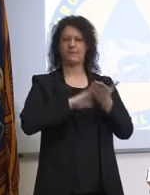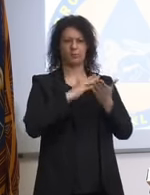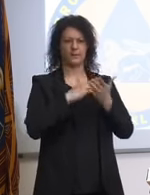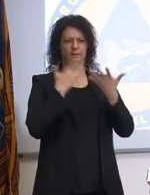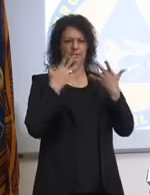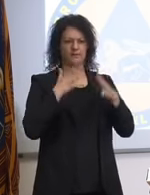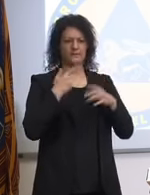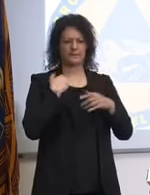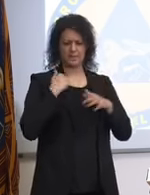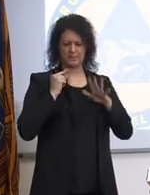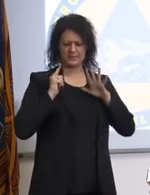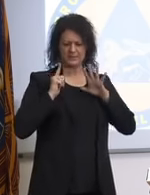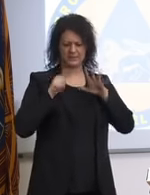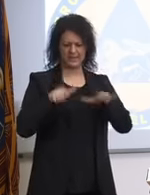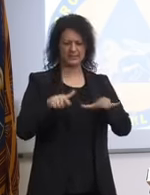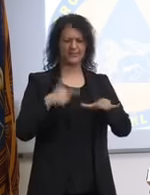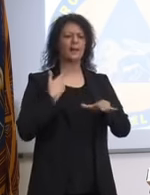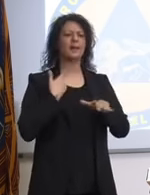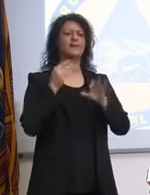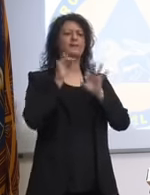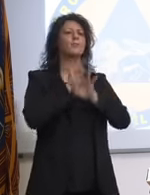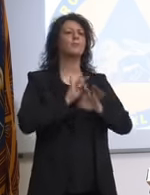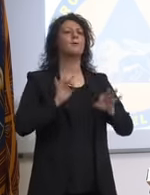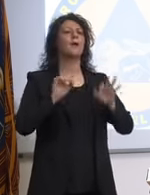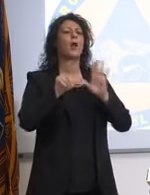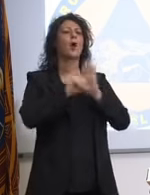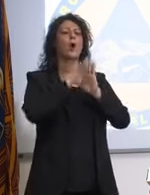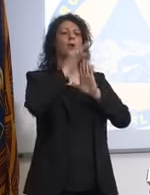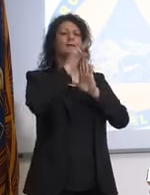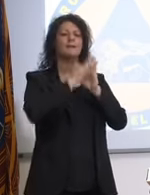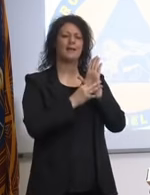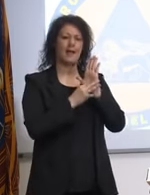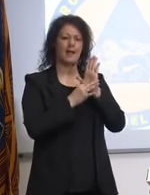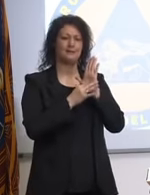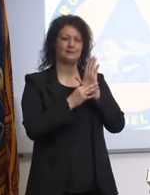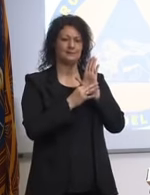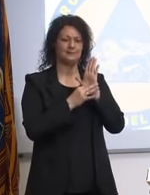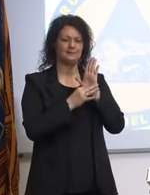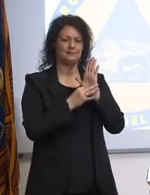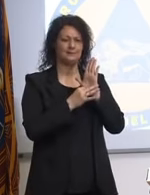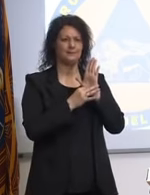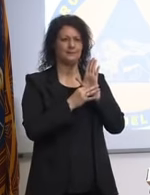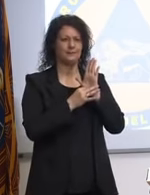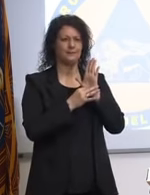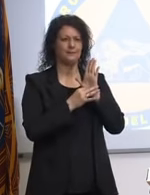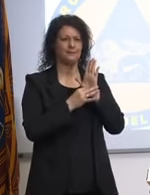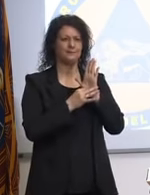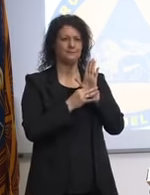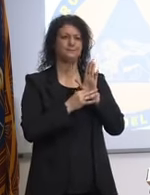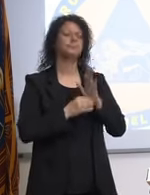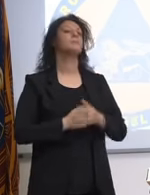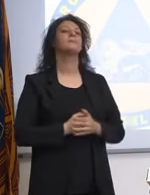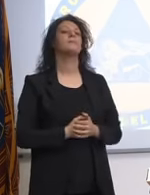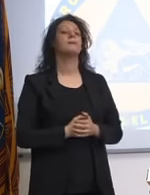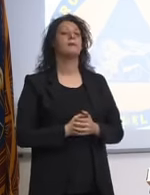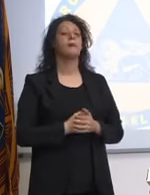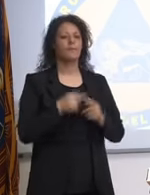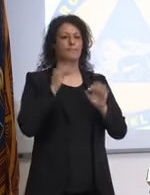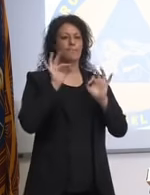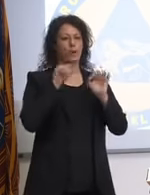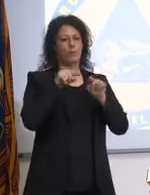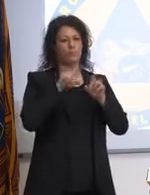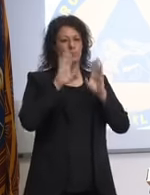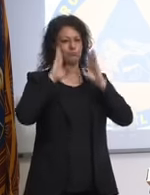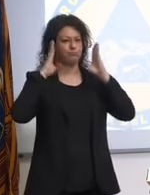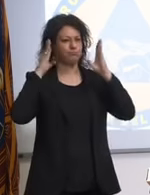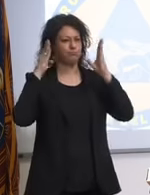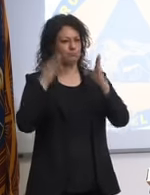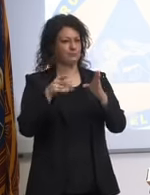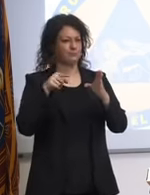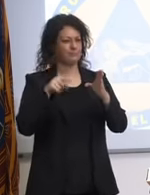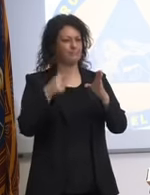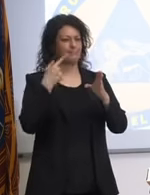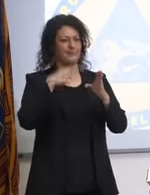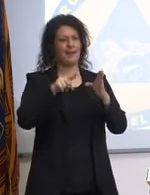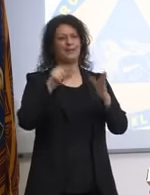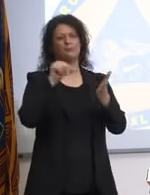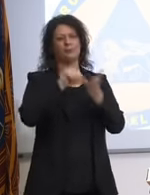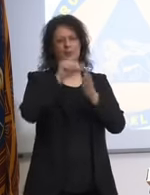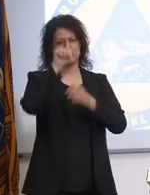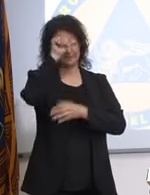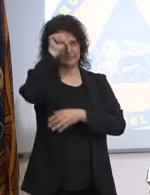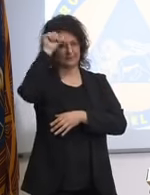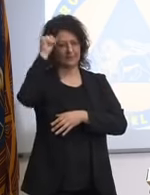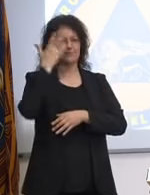in settimana, stiamo ancora attendendo di chiudere anche altre partite che non riguardano questo per fare un'ordinanza unica.